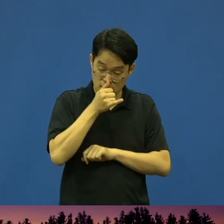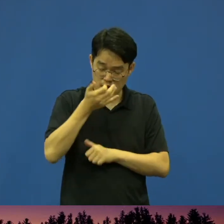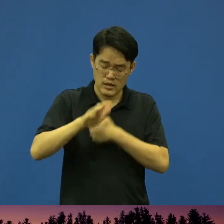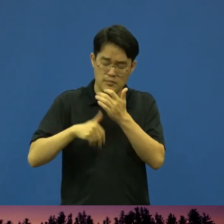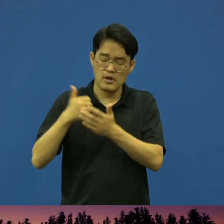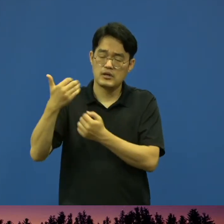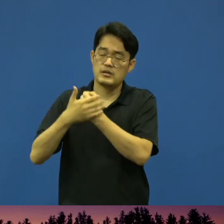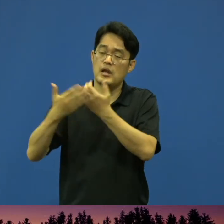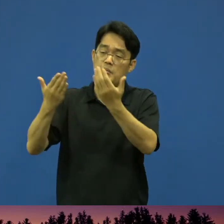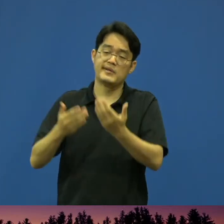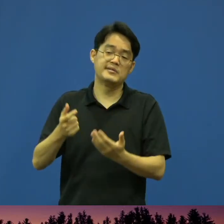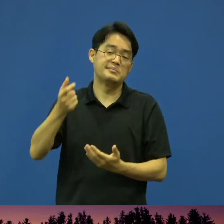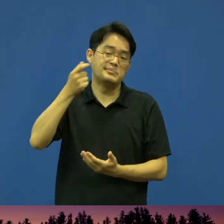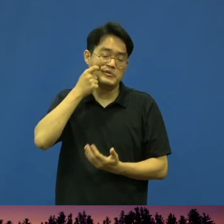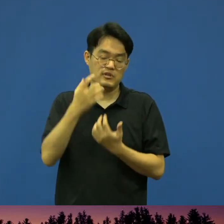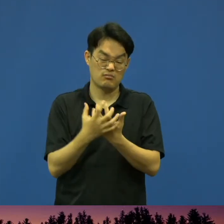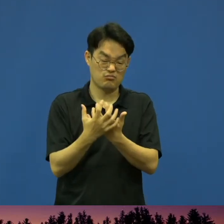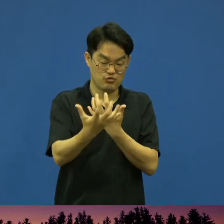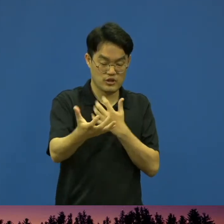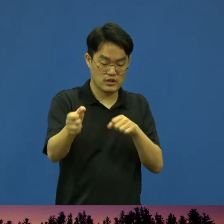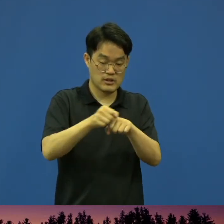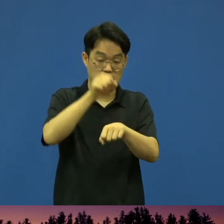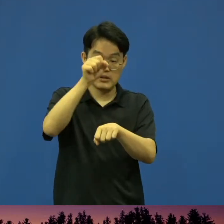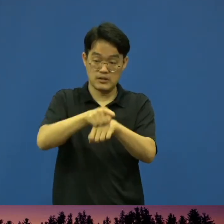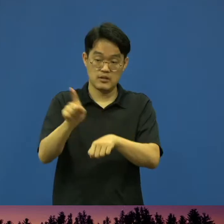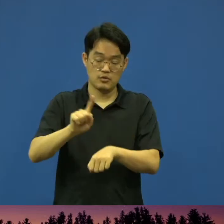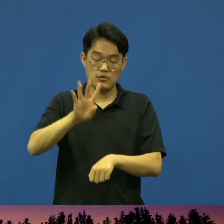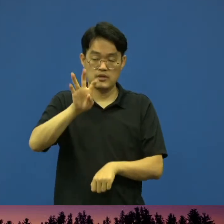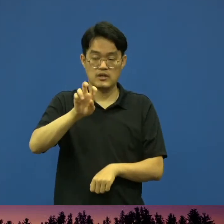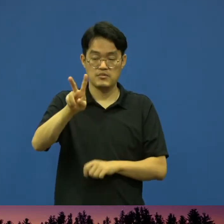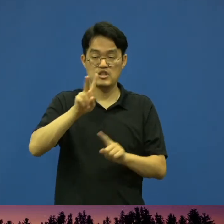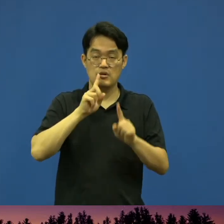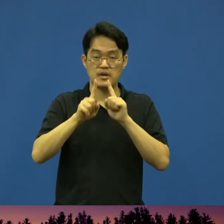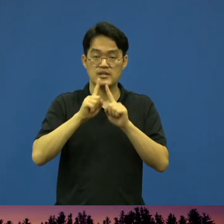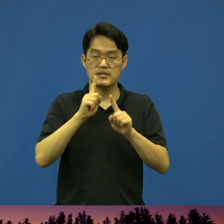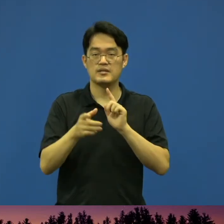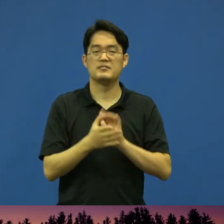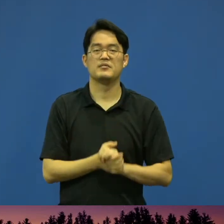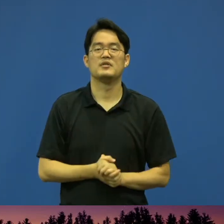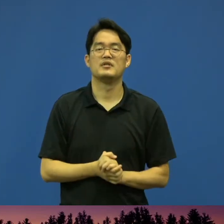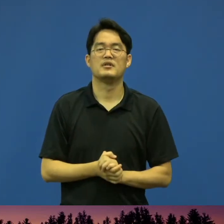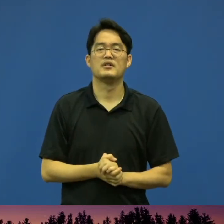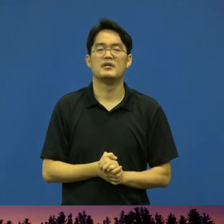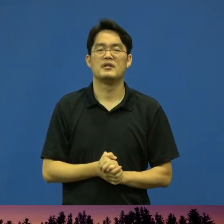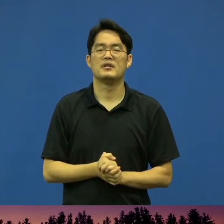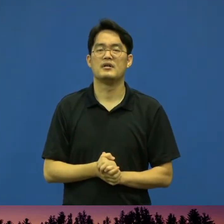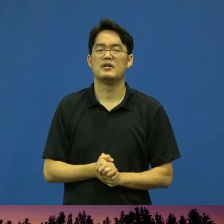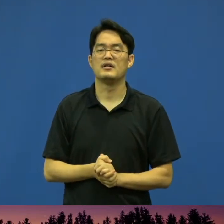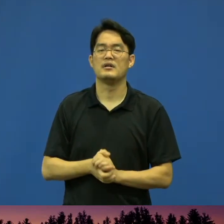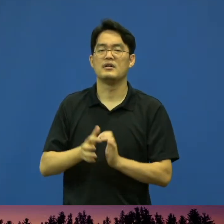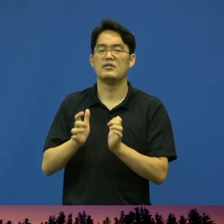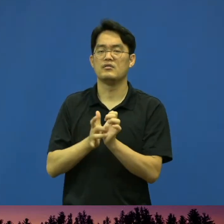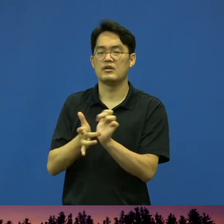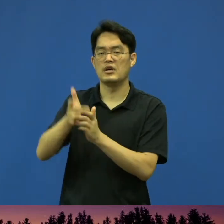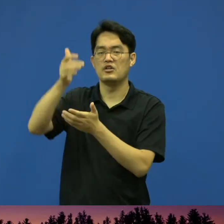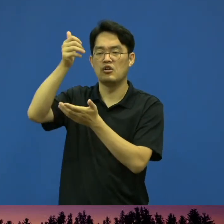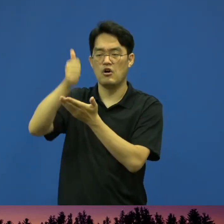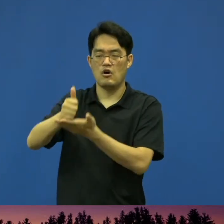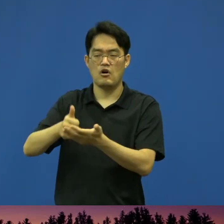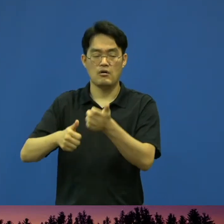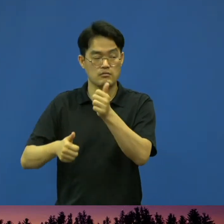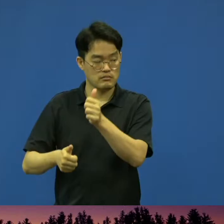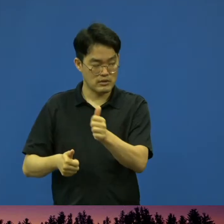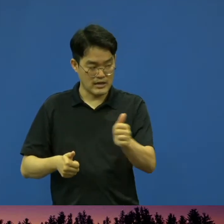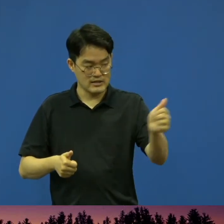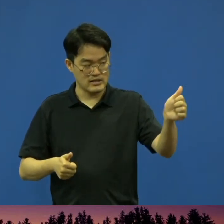못한 무리들의 특징을 한번 살펴볼까요? 42절의 말씀인데요, 42절은 이렇게 기록하고 있습니다. 예수께서 가실